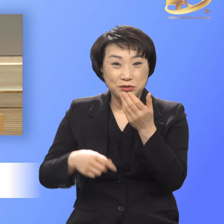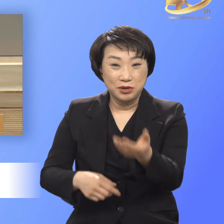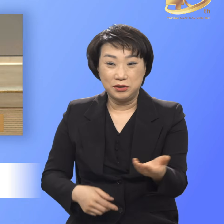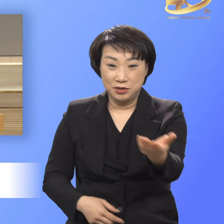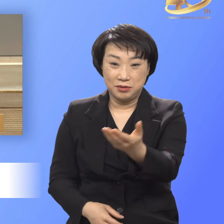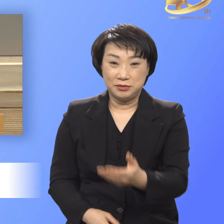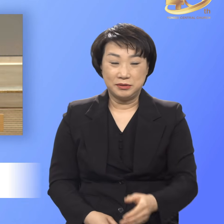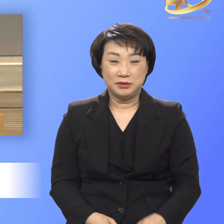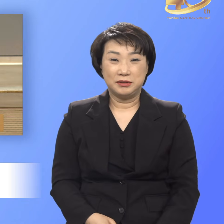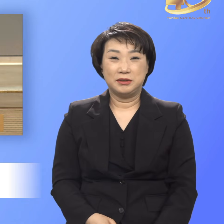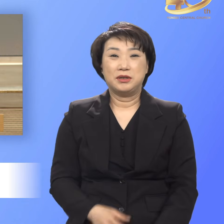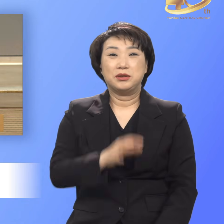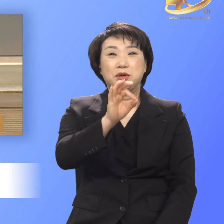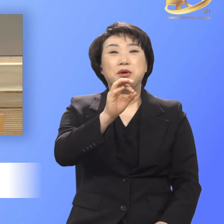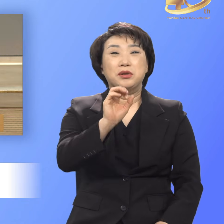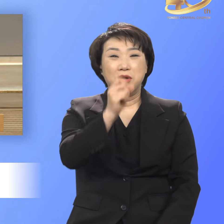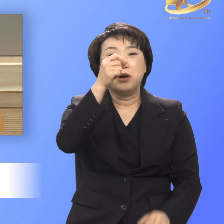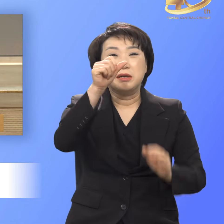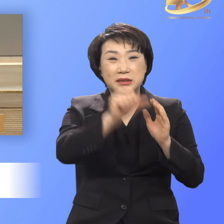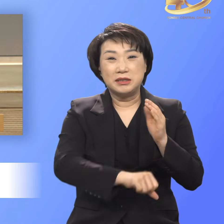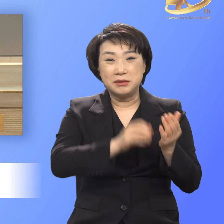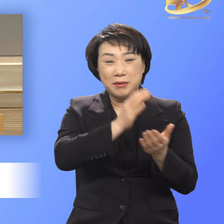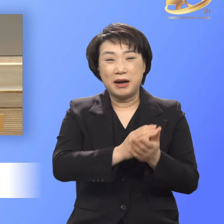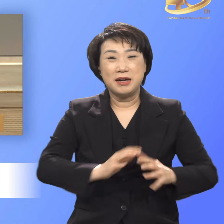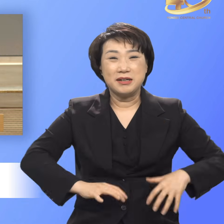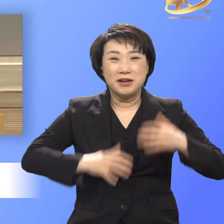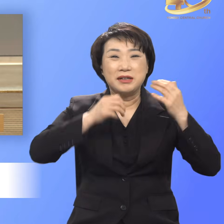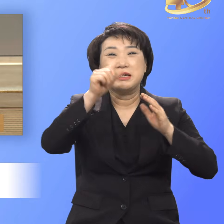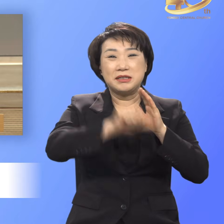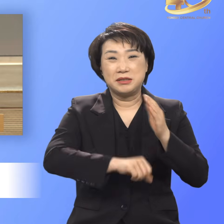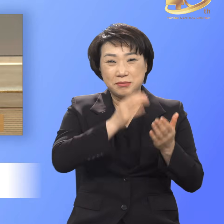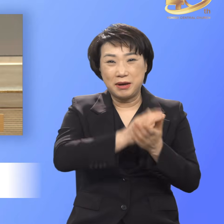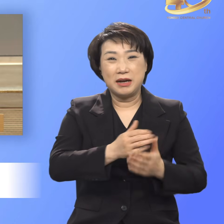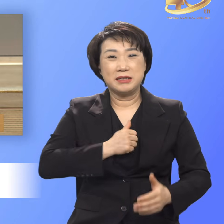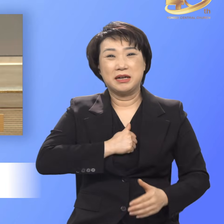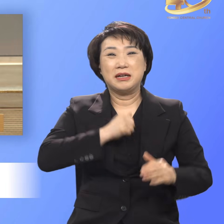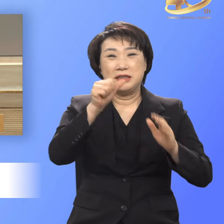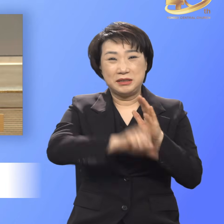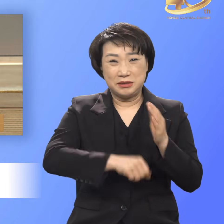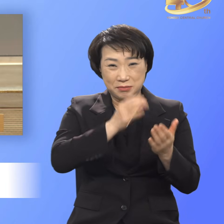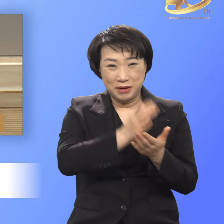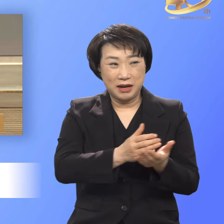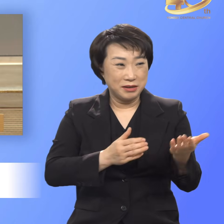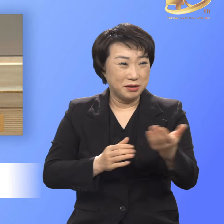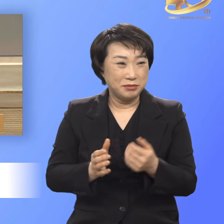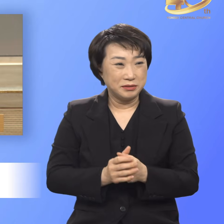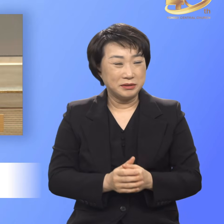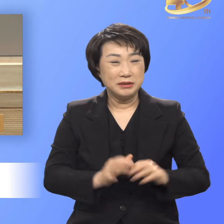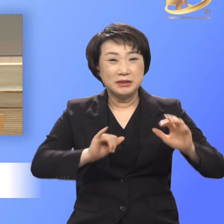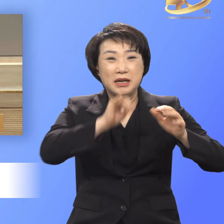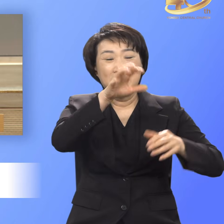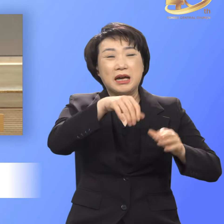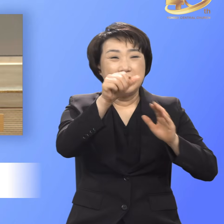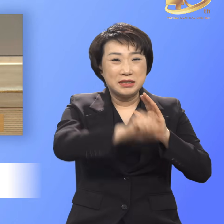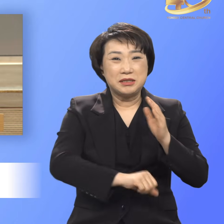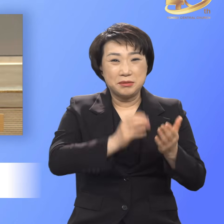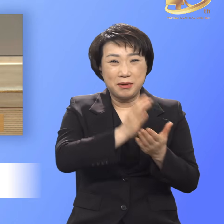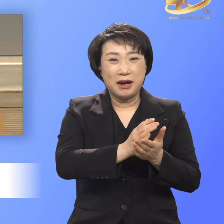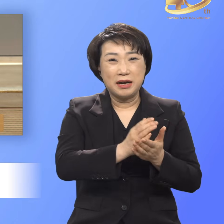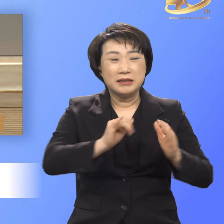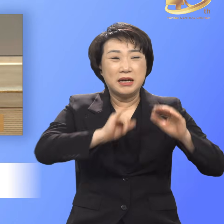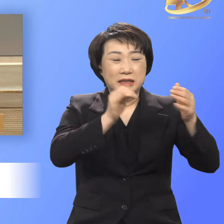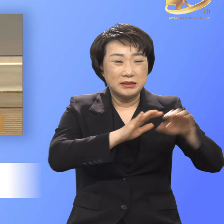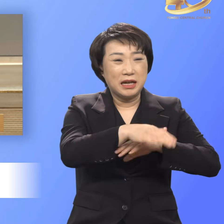일러줬다니까. 돈에게 지지 마, 혈기에게 지지 마, 자존심에게 지지 마, 세상에게 지지 마,